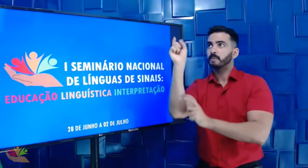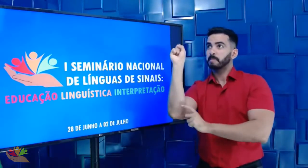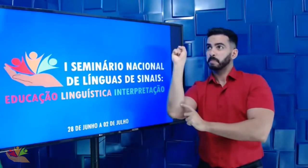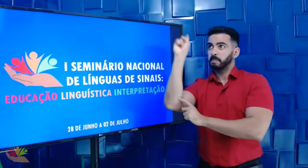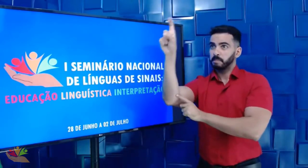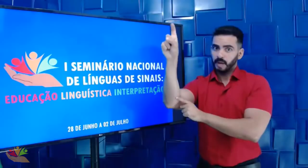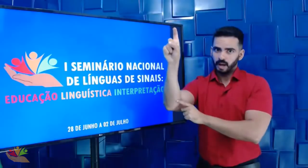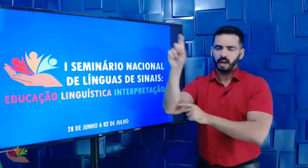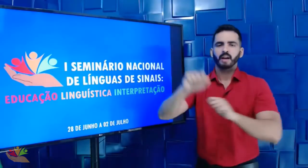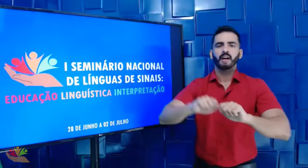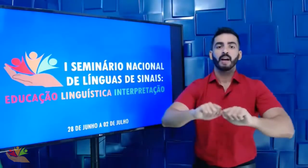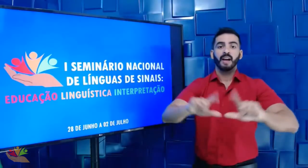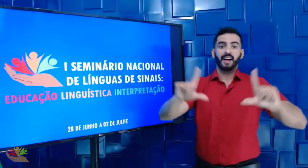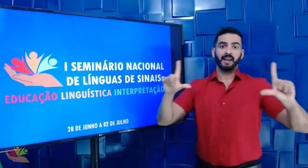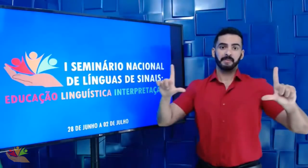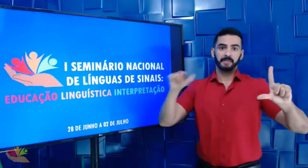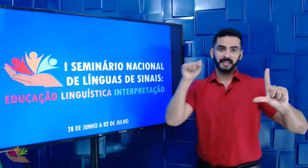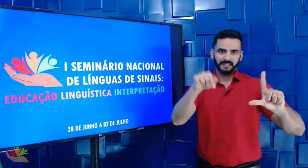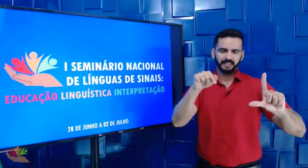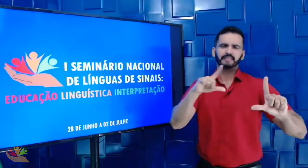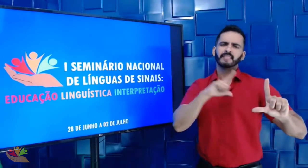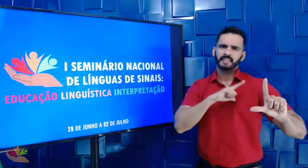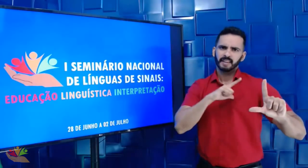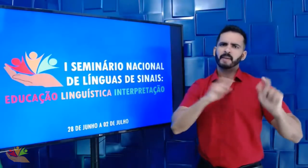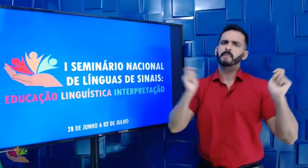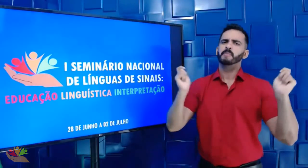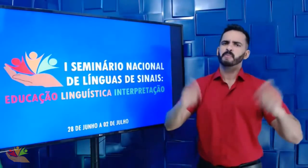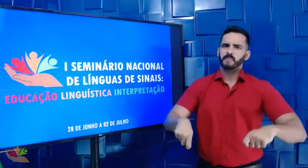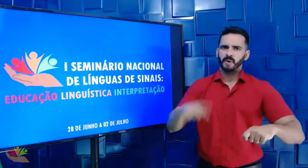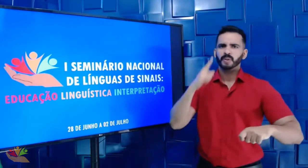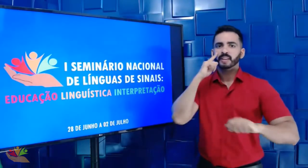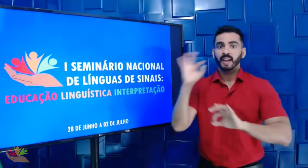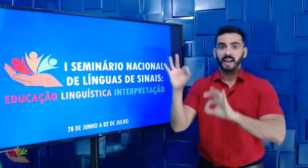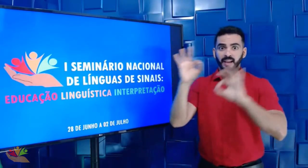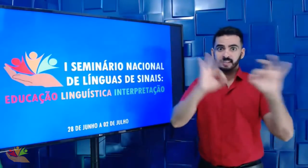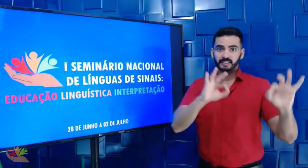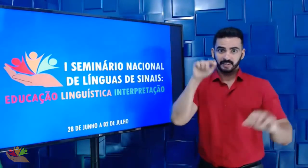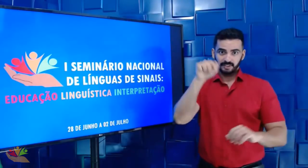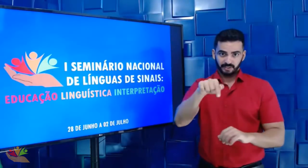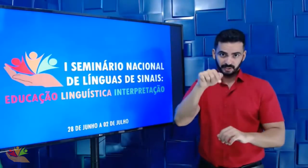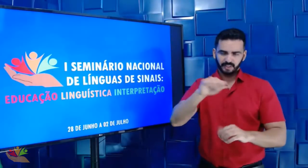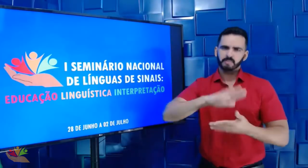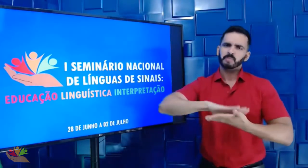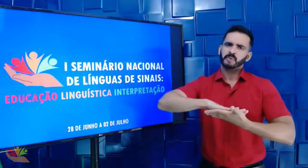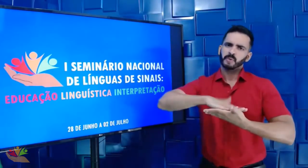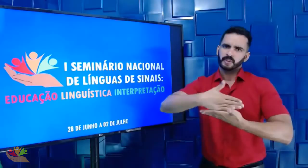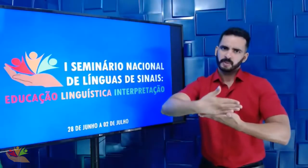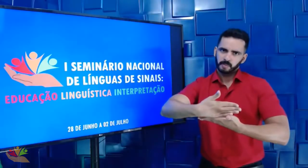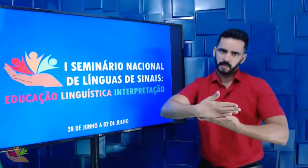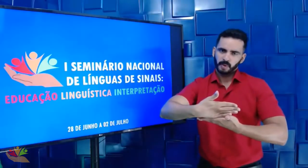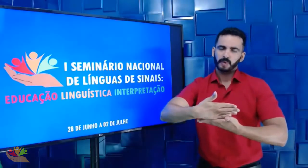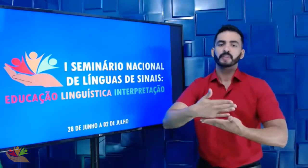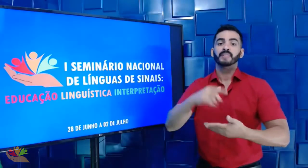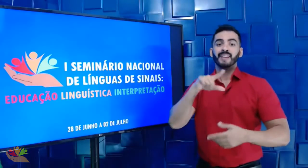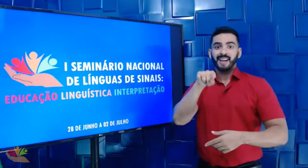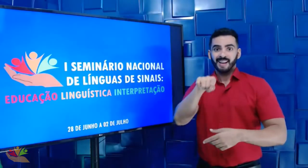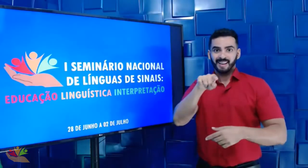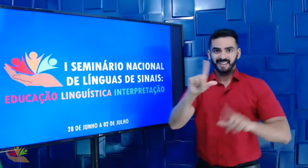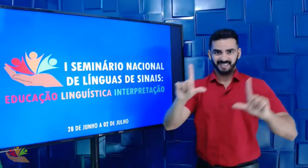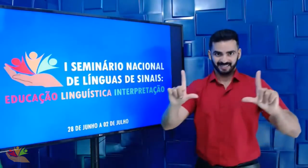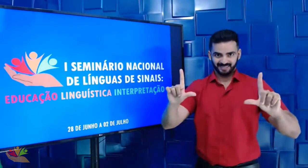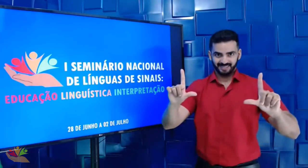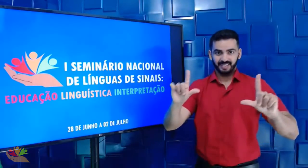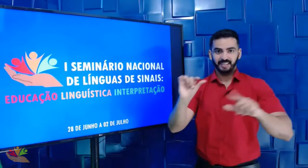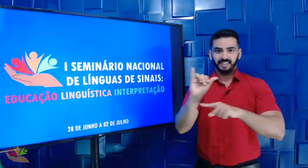vocês clicam nessa parte assistir e vocês vão ter acesso à palestra. Pode